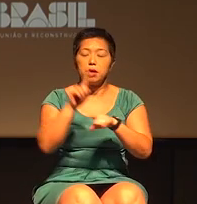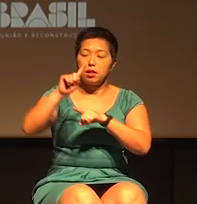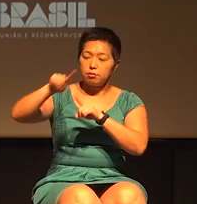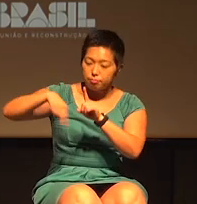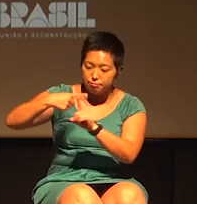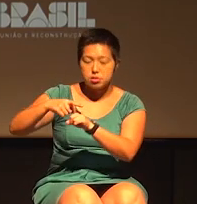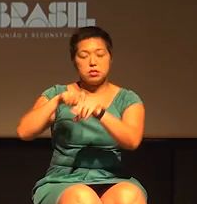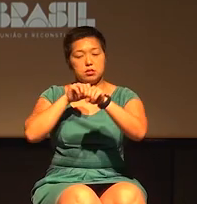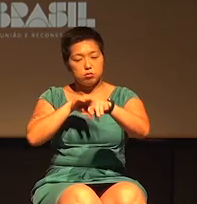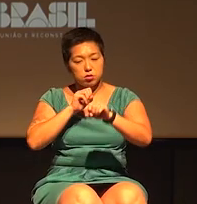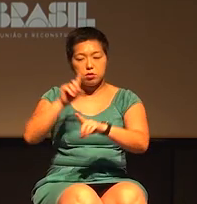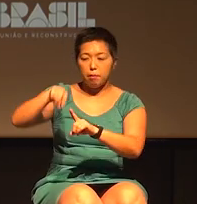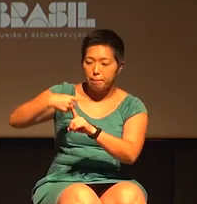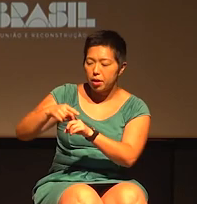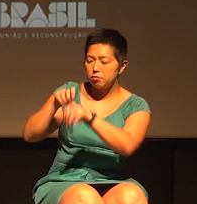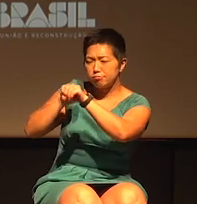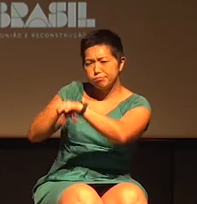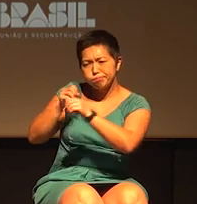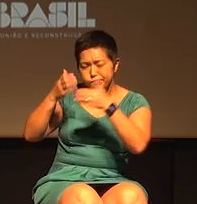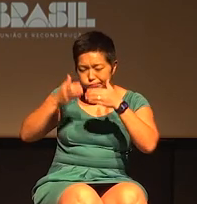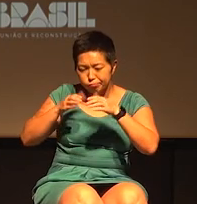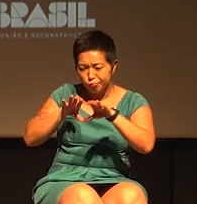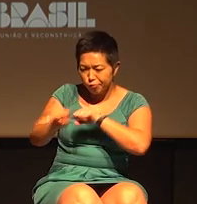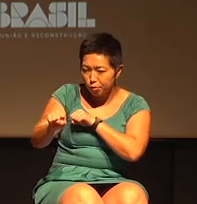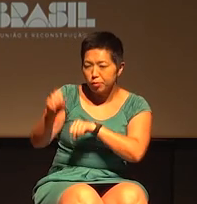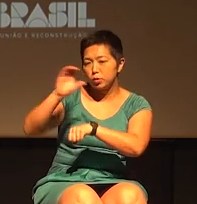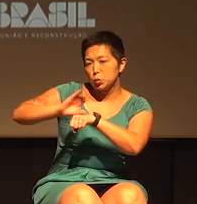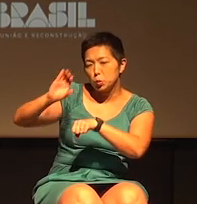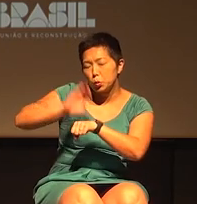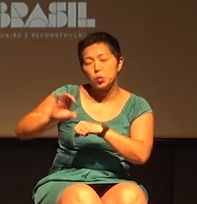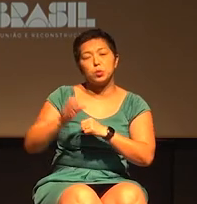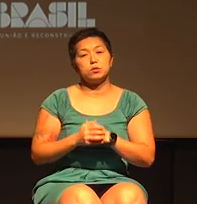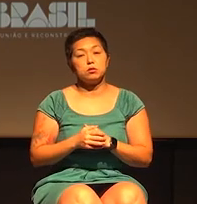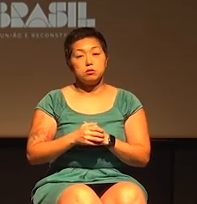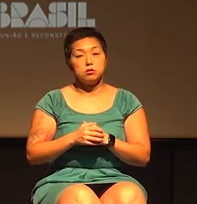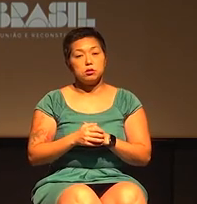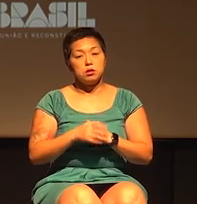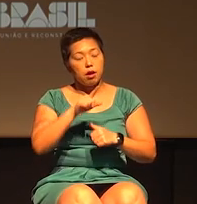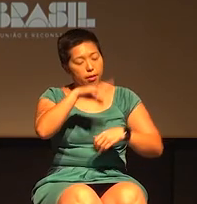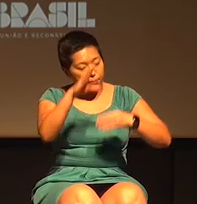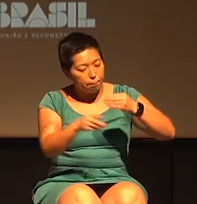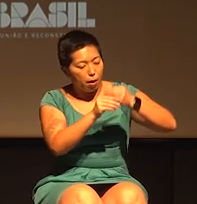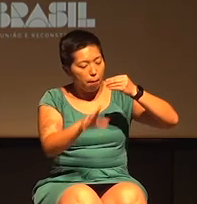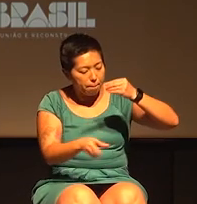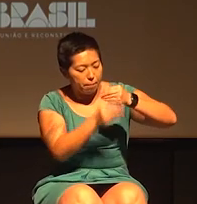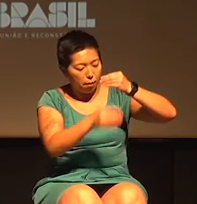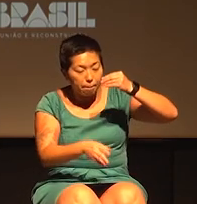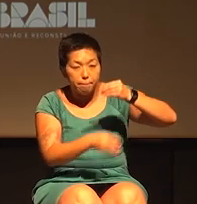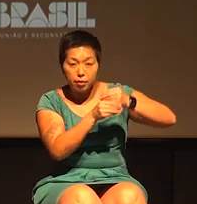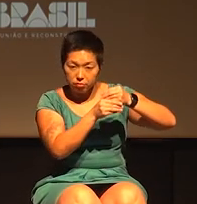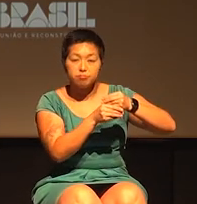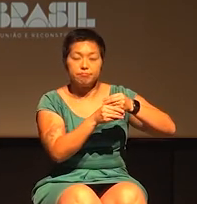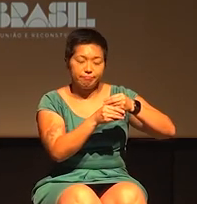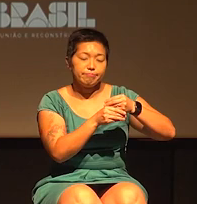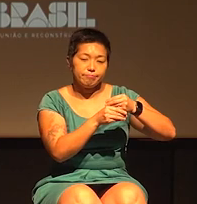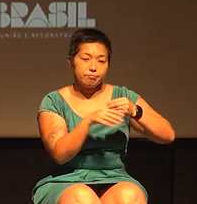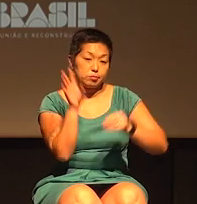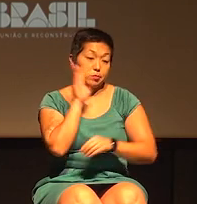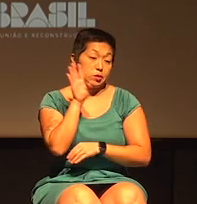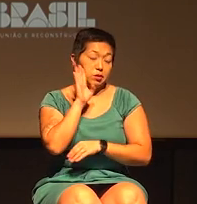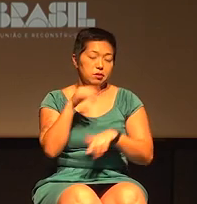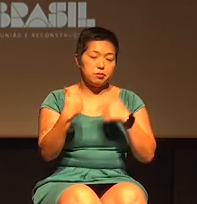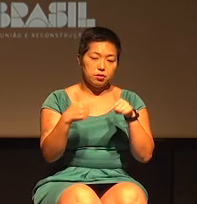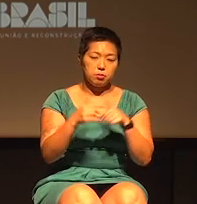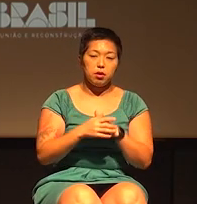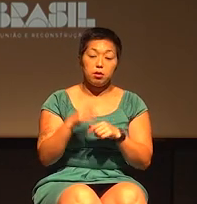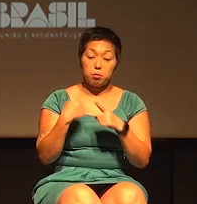né a formação vai se somando né a essas cozinhas é muito bacana trabal a gente veio veio aprendendo